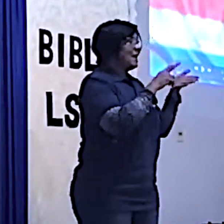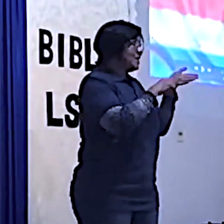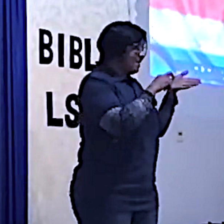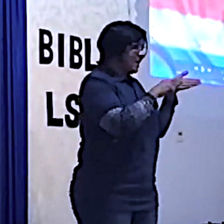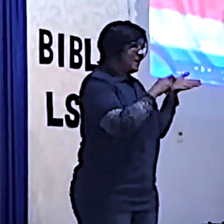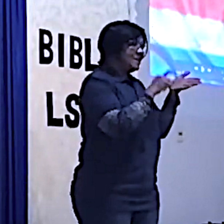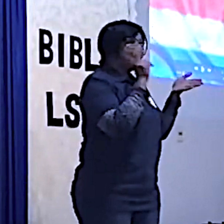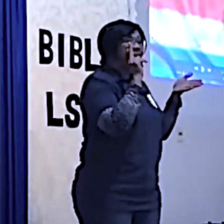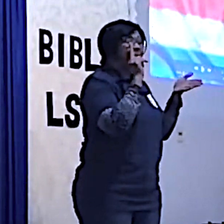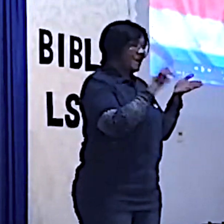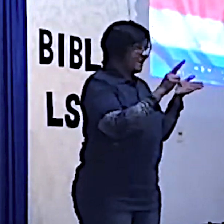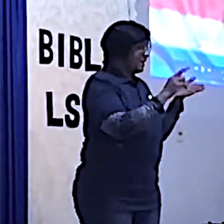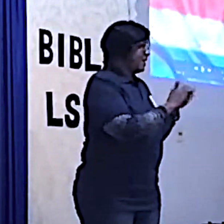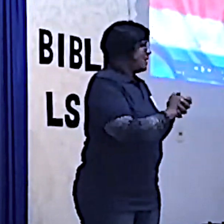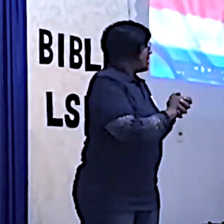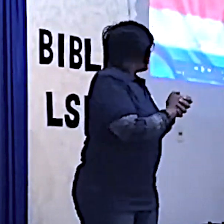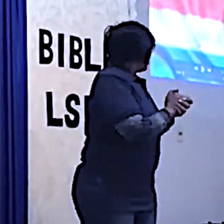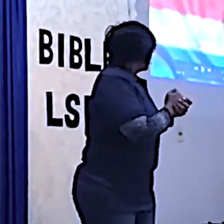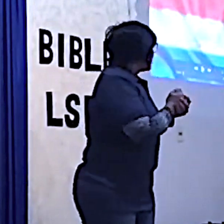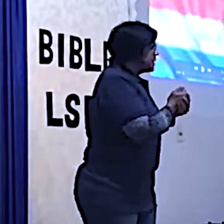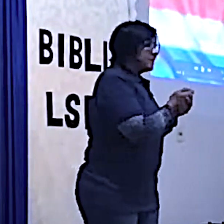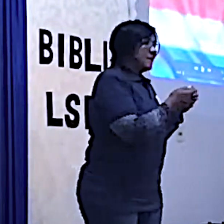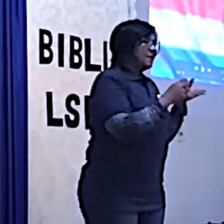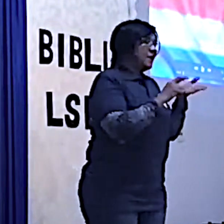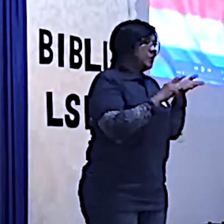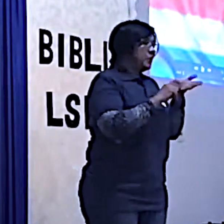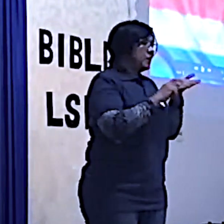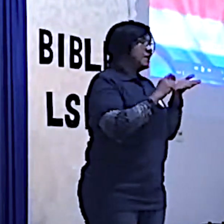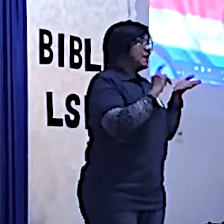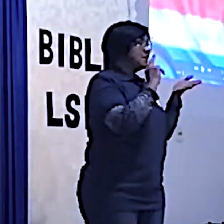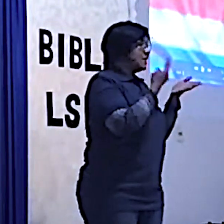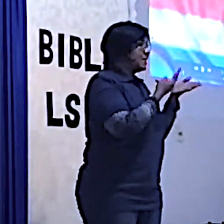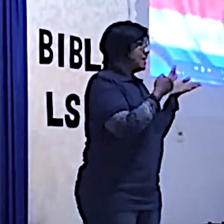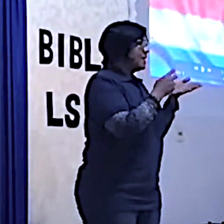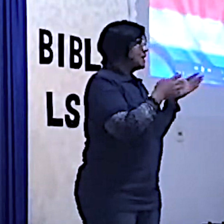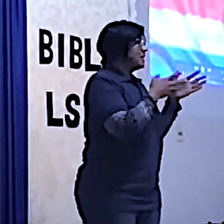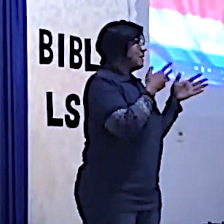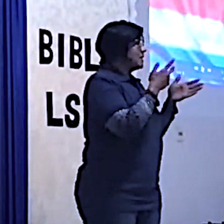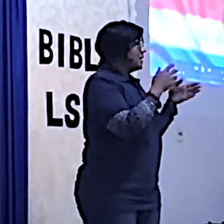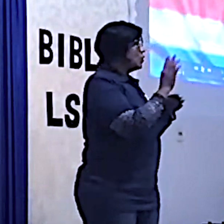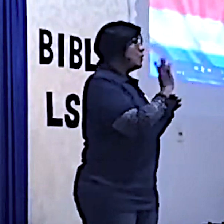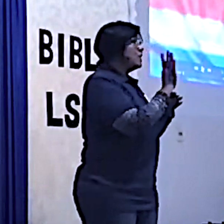Biblia, necesitan ver. Entonces, la traducción que se hace es a través de los